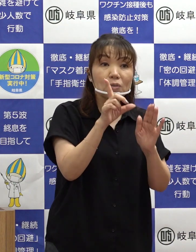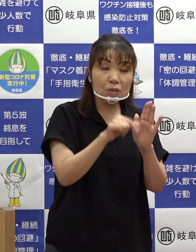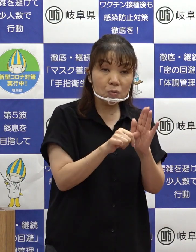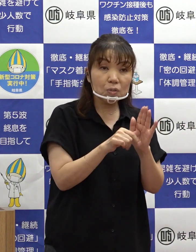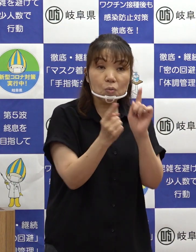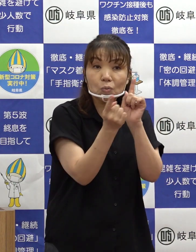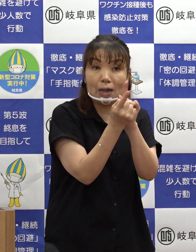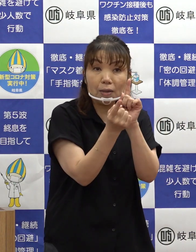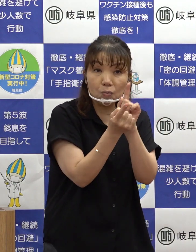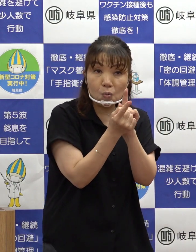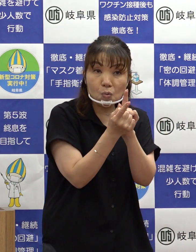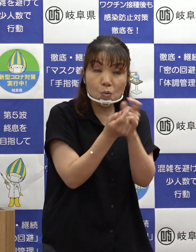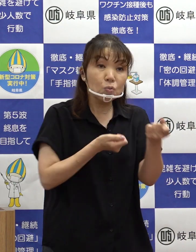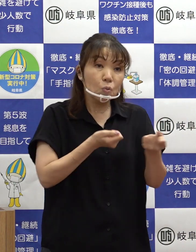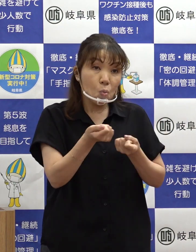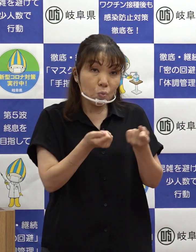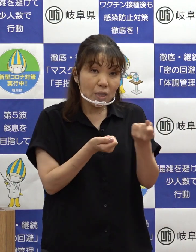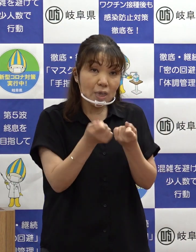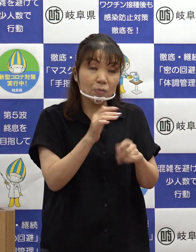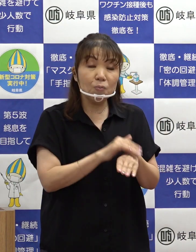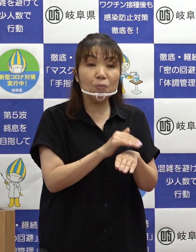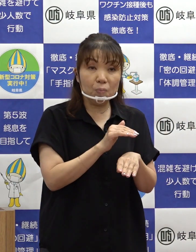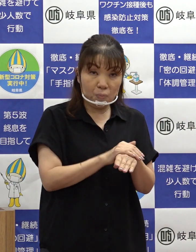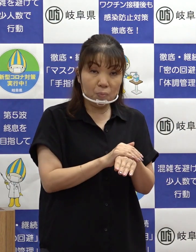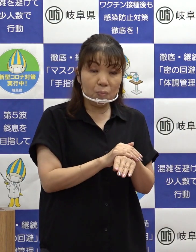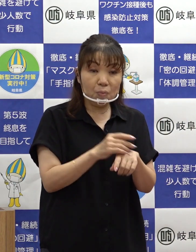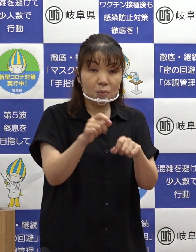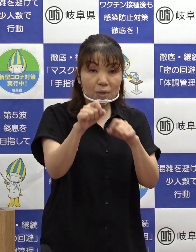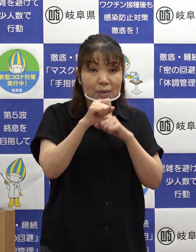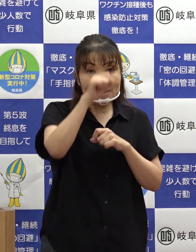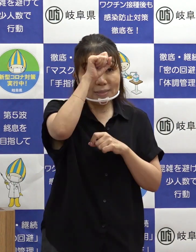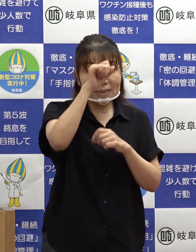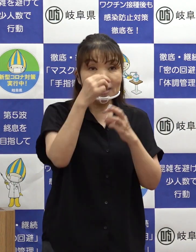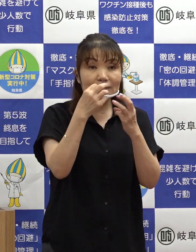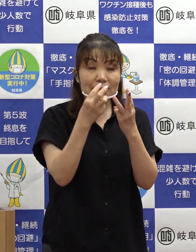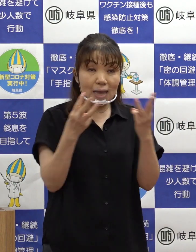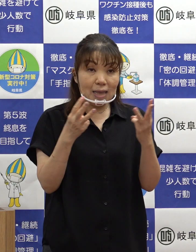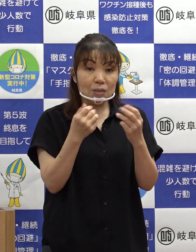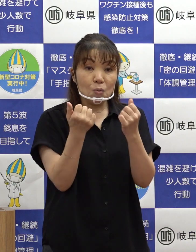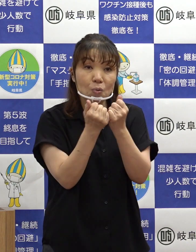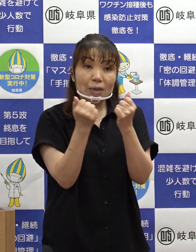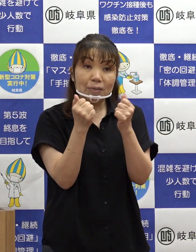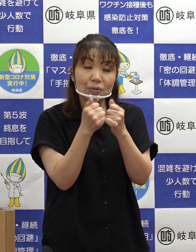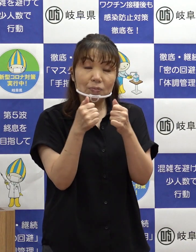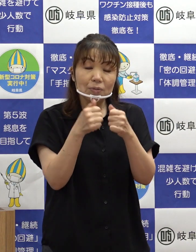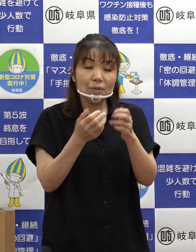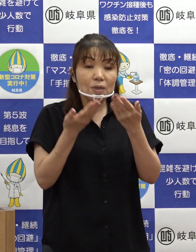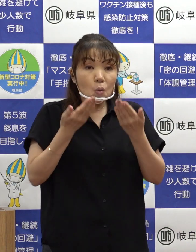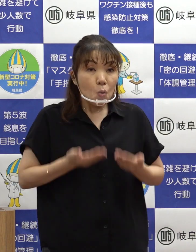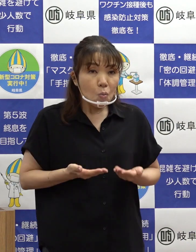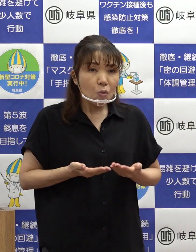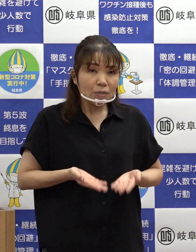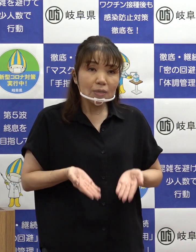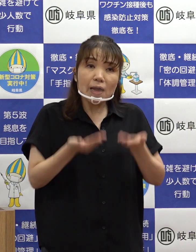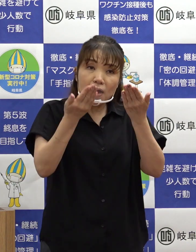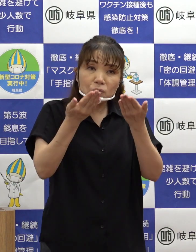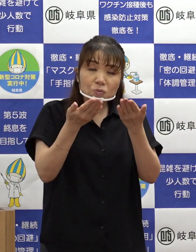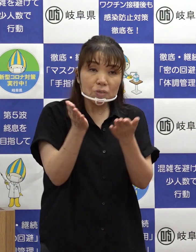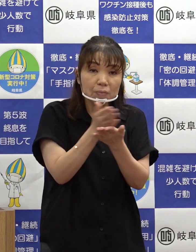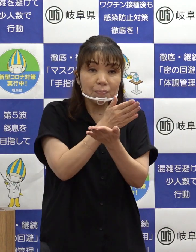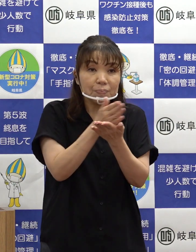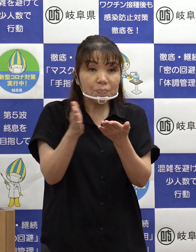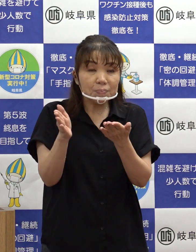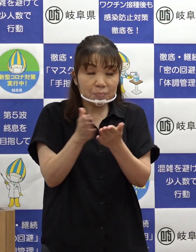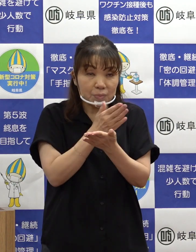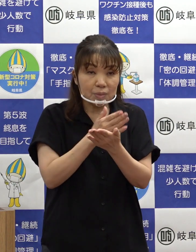うその調整していくかと、感染者の方の重症度に応じて確実に効